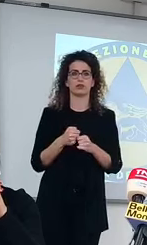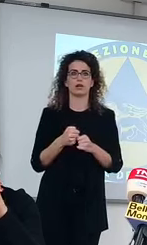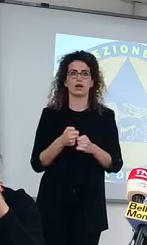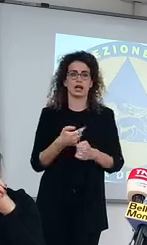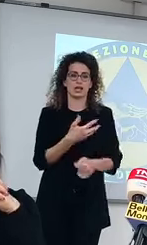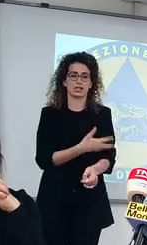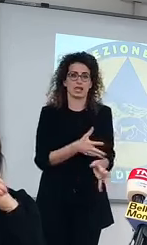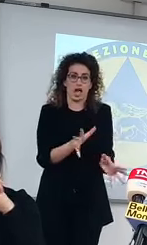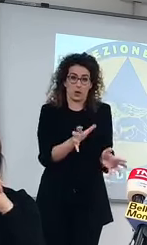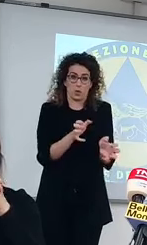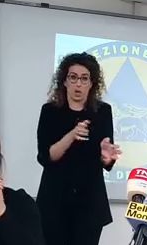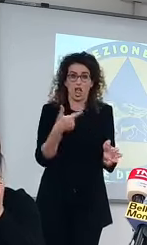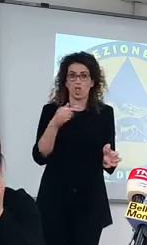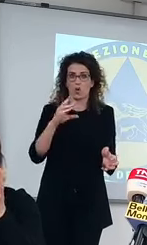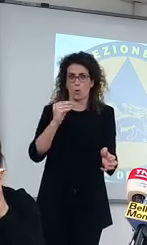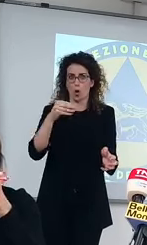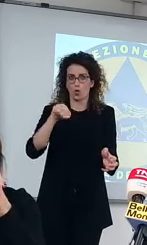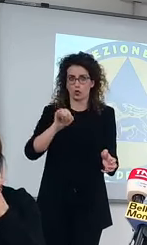trombosi